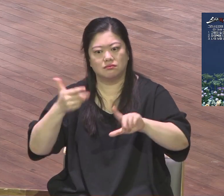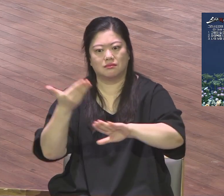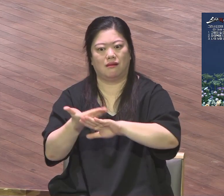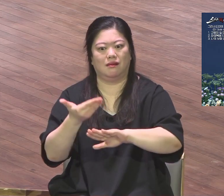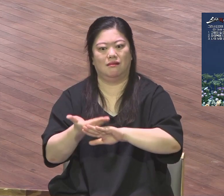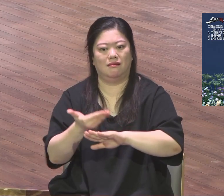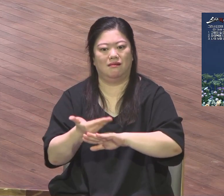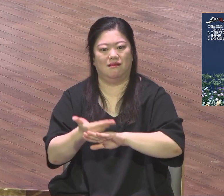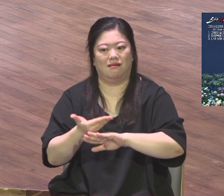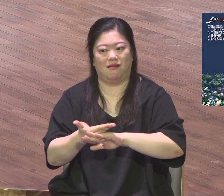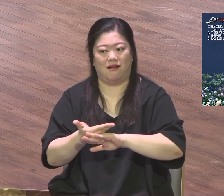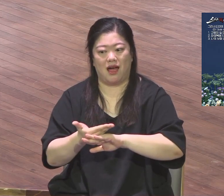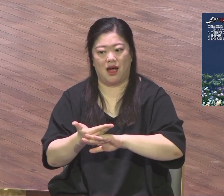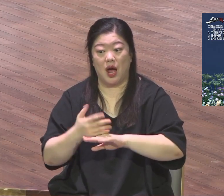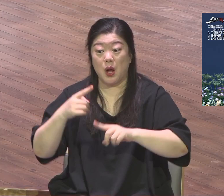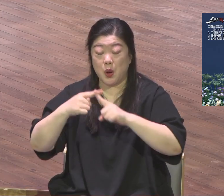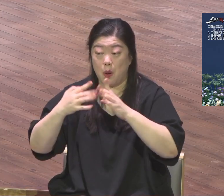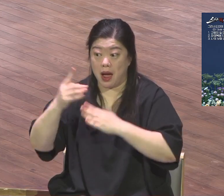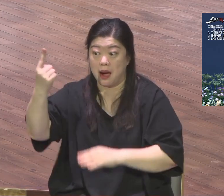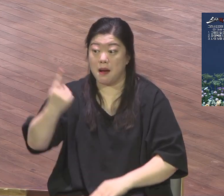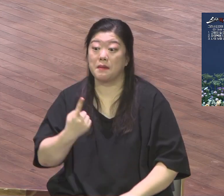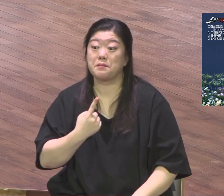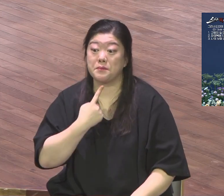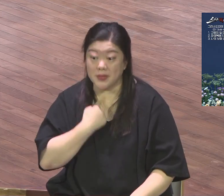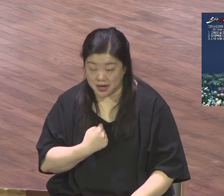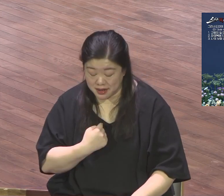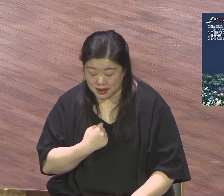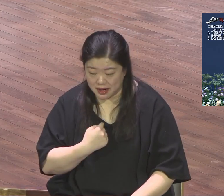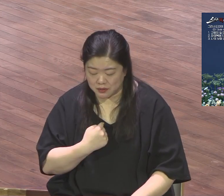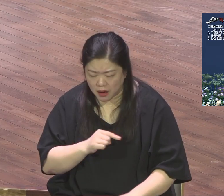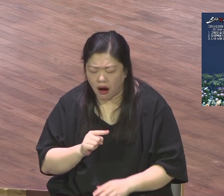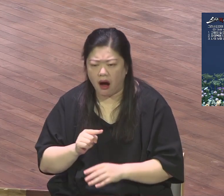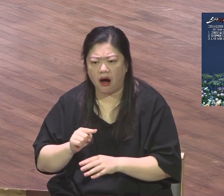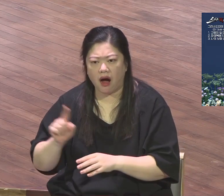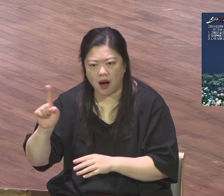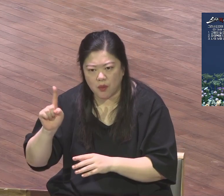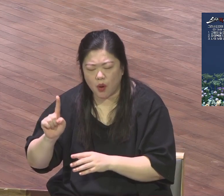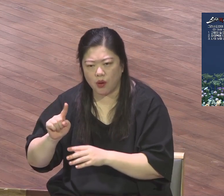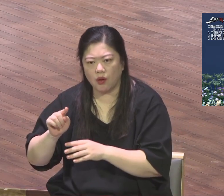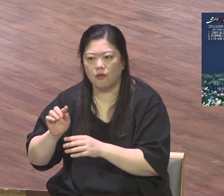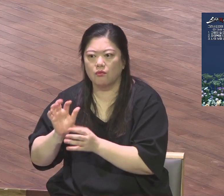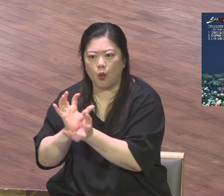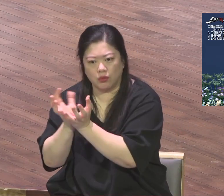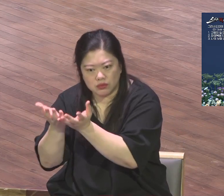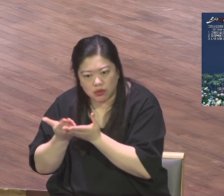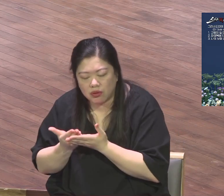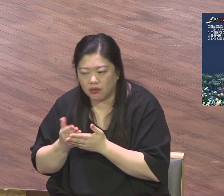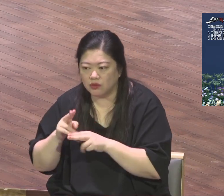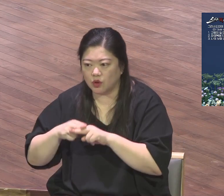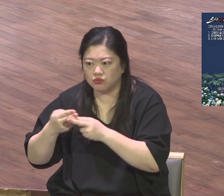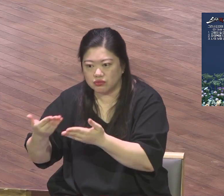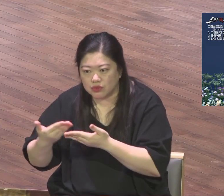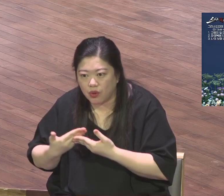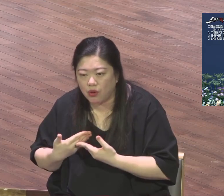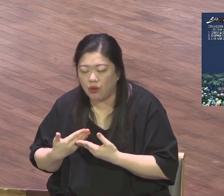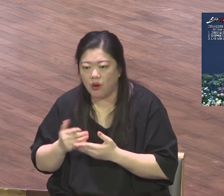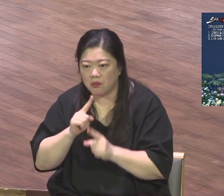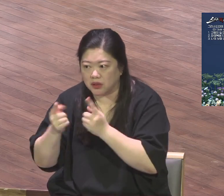오늘 여러분 가운데서도 처음으로 교회 나오신 분도 계실 텐데 축하드립니다.